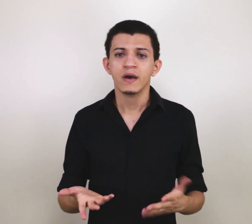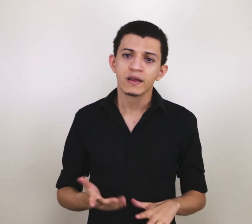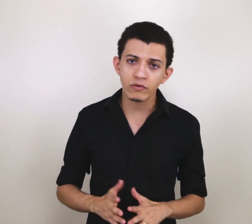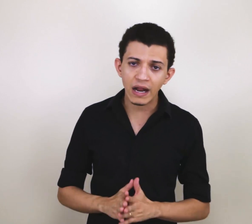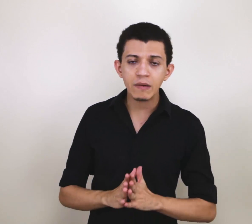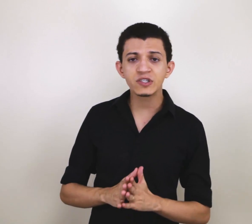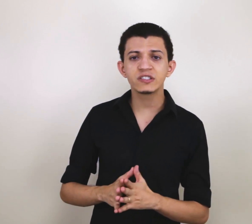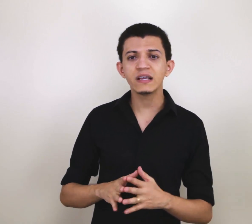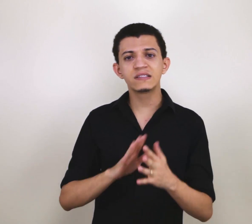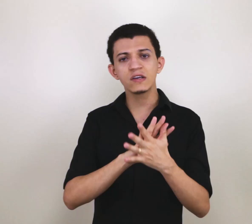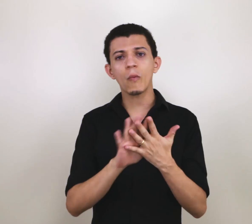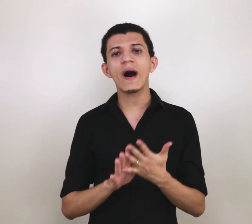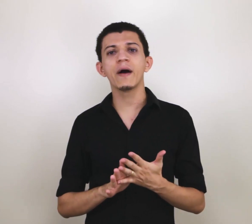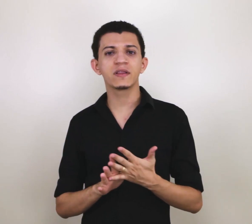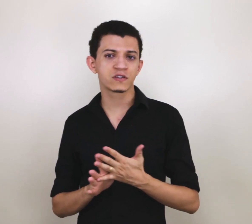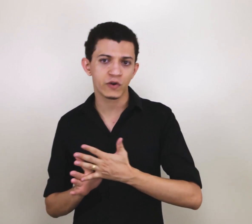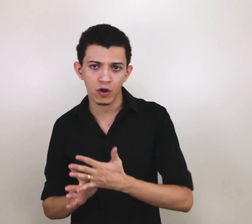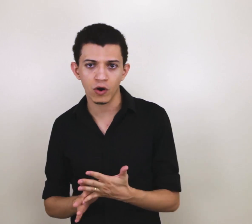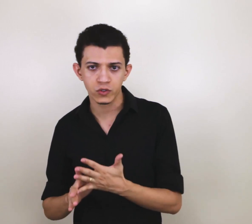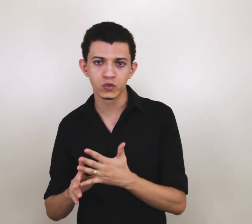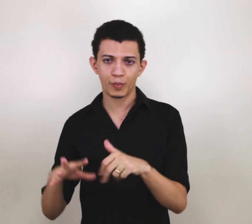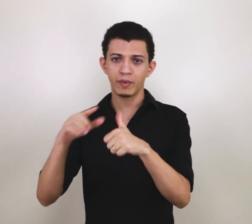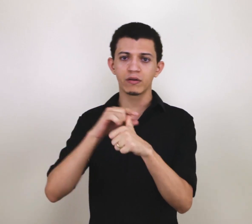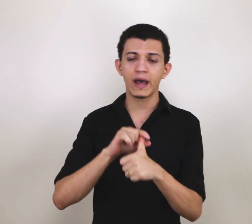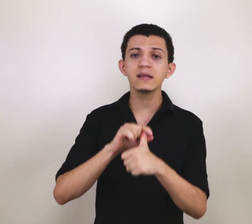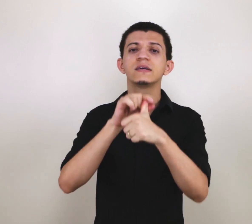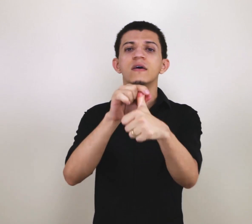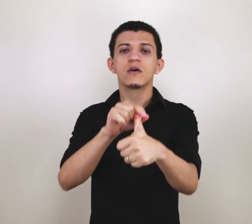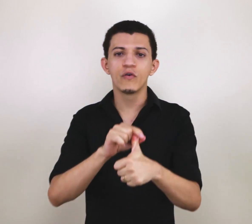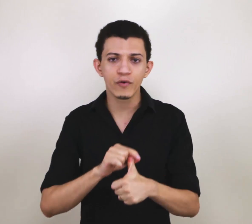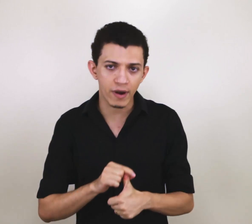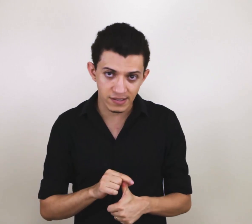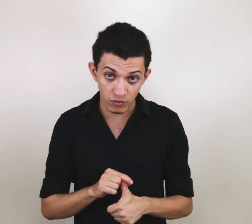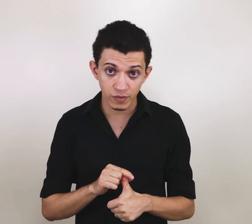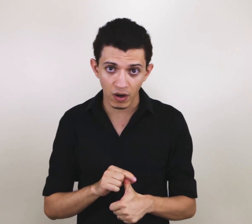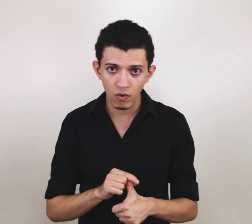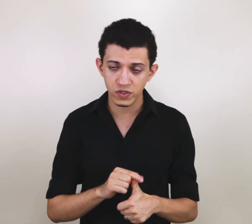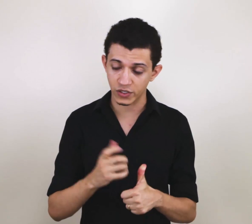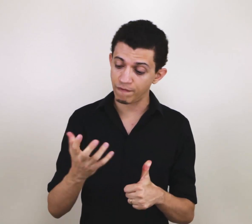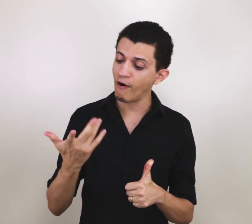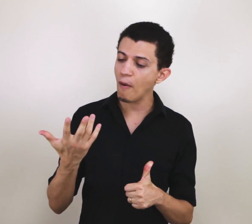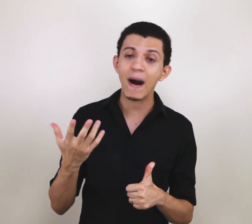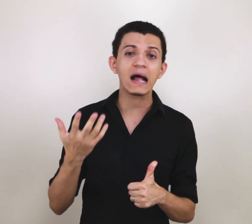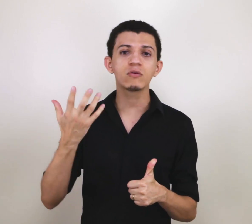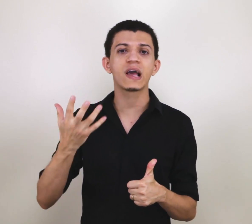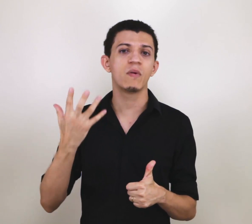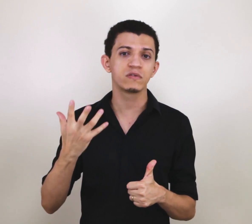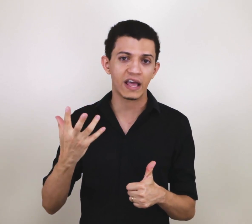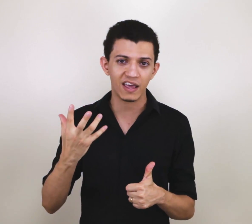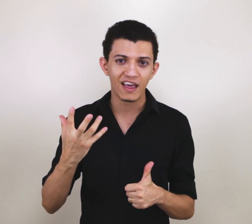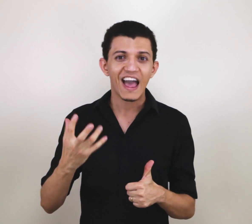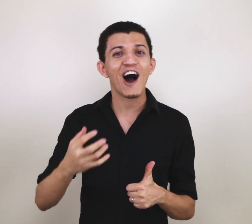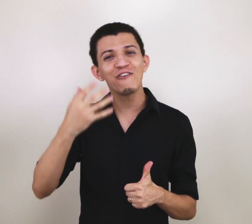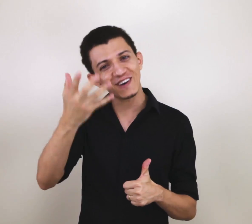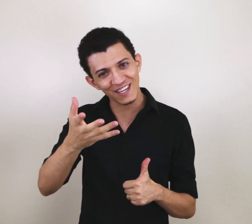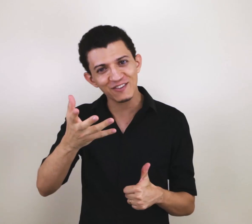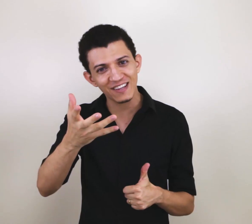Então, na Libras, a gente tem 5 parâmetros fonológicos. O primeiro deles, configuração de mão, ou seja, o formato que a mão tem ao fazer um